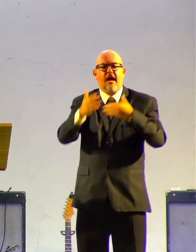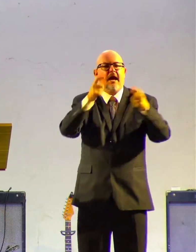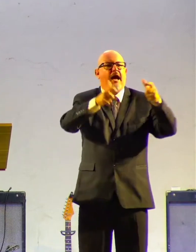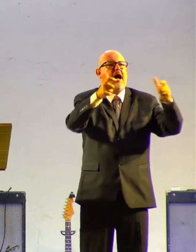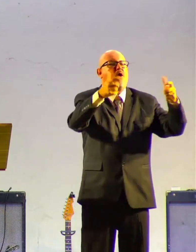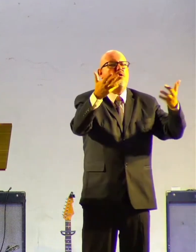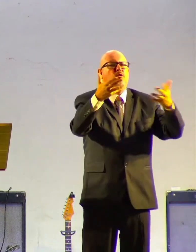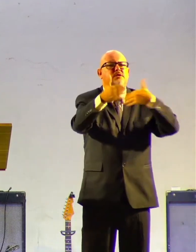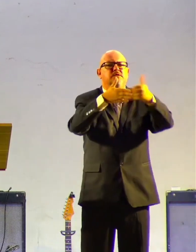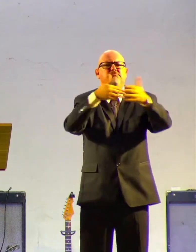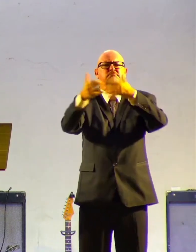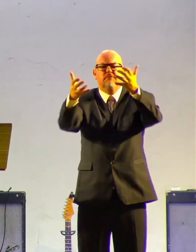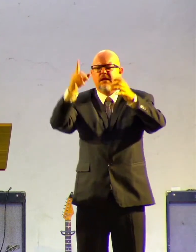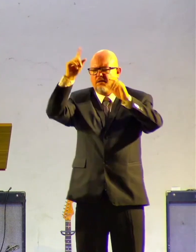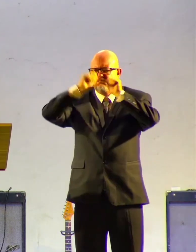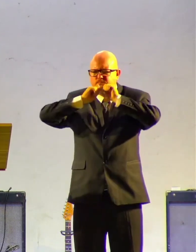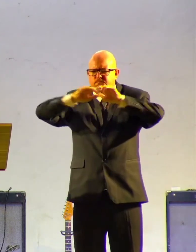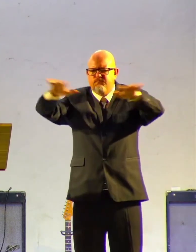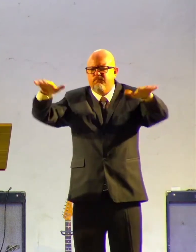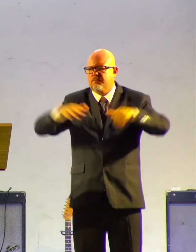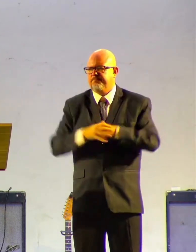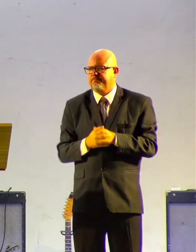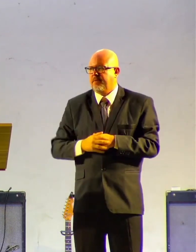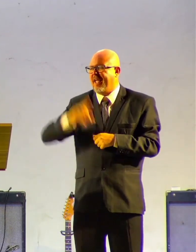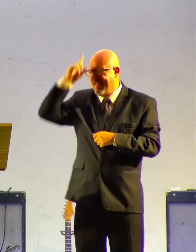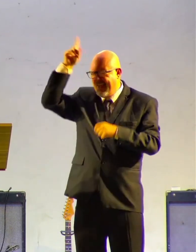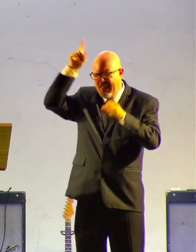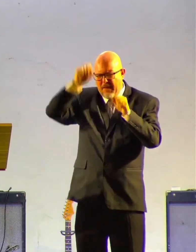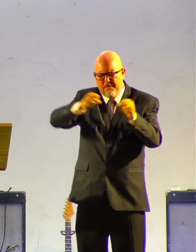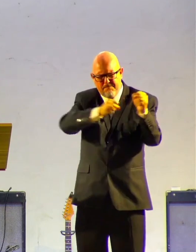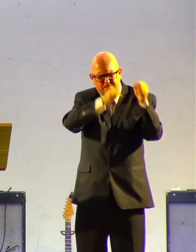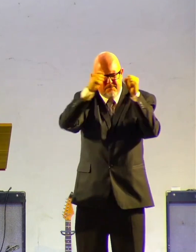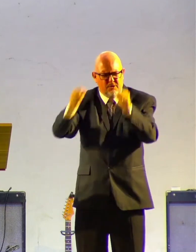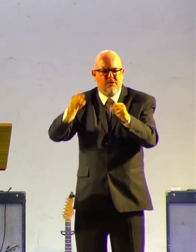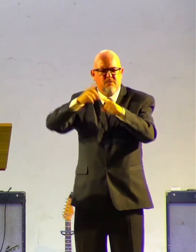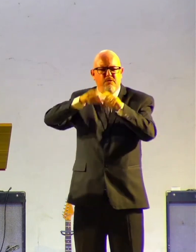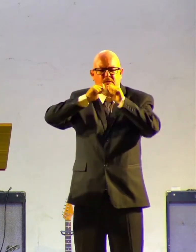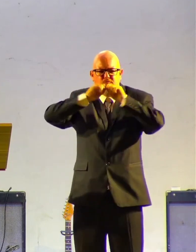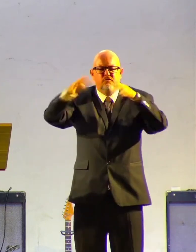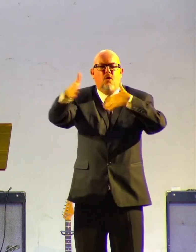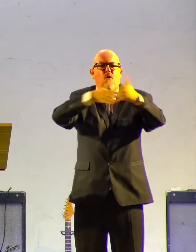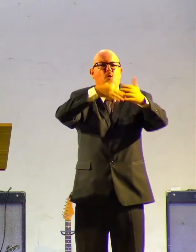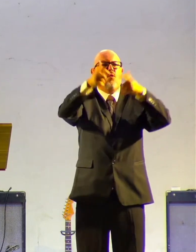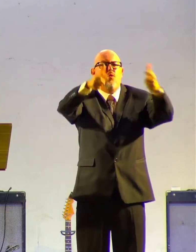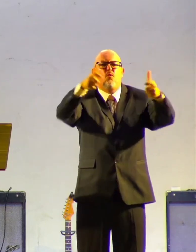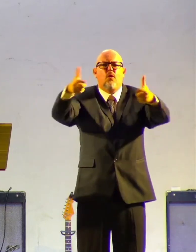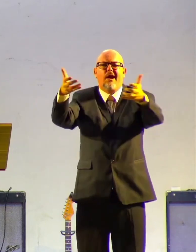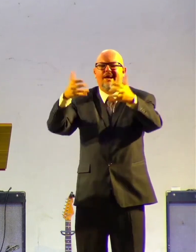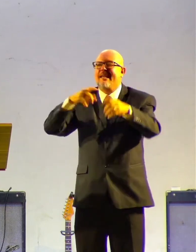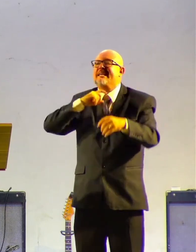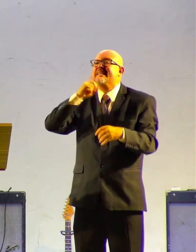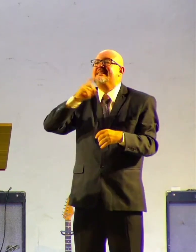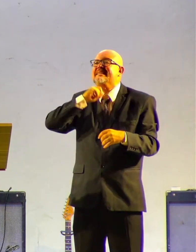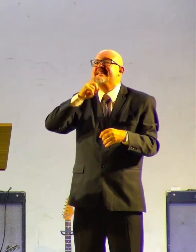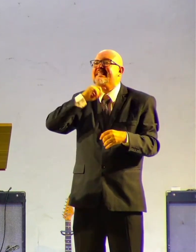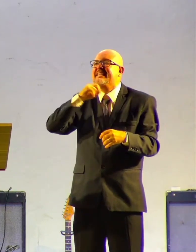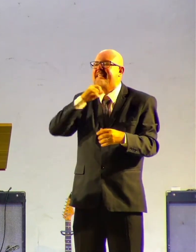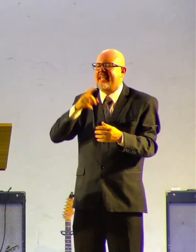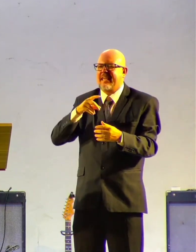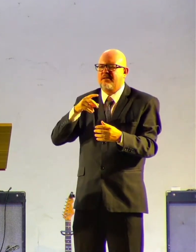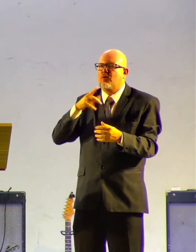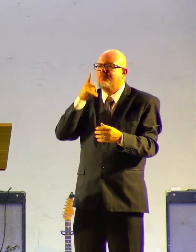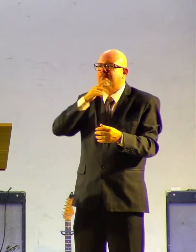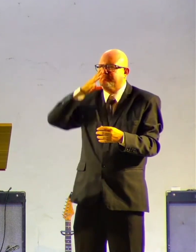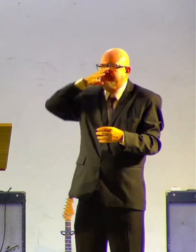você e eu não sopraríamos. E Ele é poderoso, porque Ele sopra onde quer. Ninguém resiste à